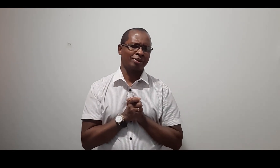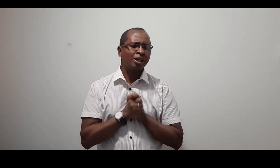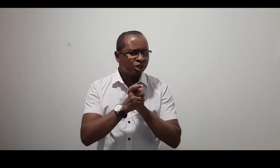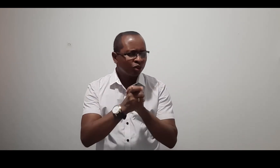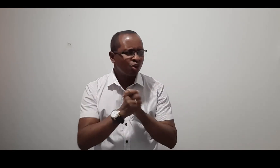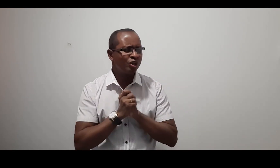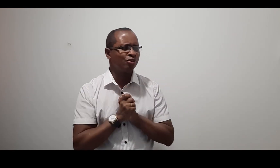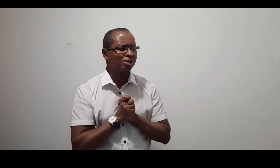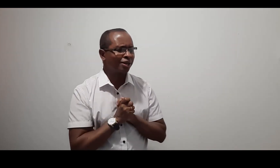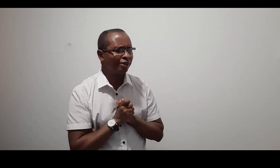teny zany tokoa ve ny fotsika riavana